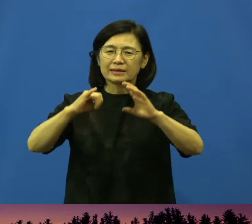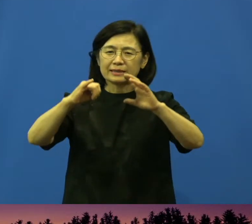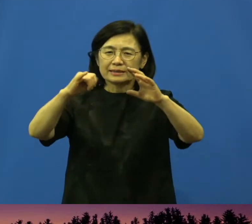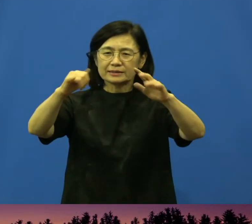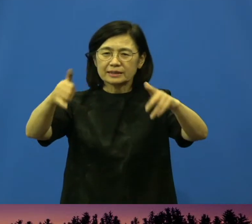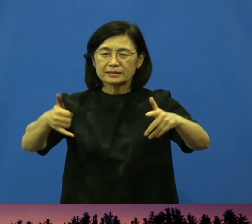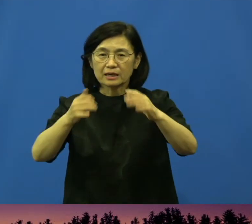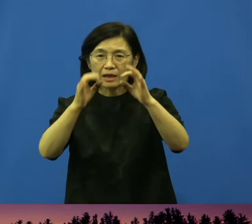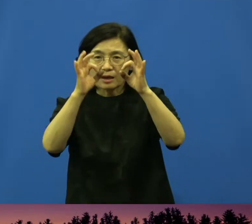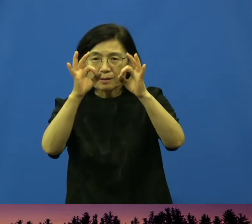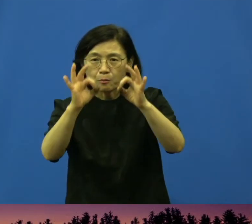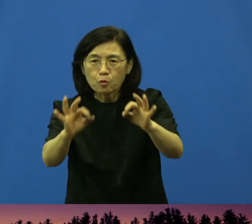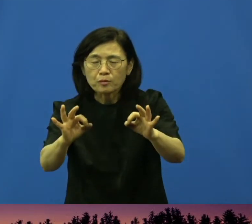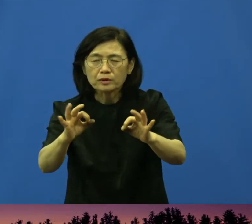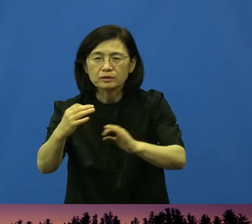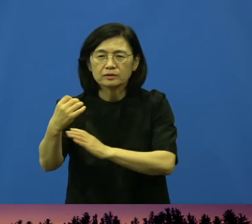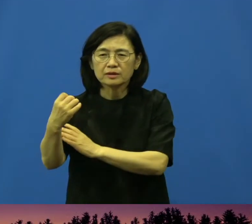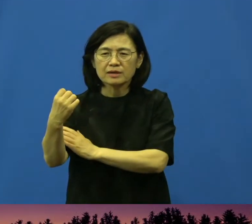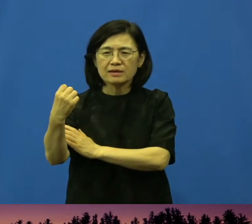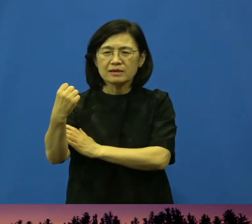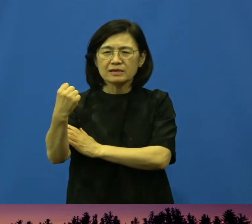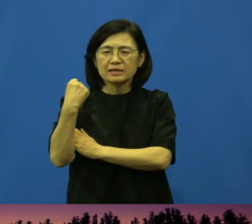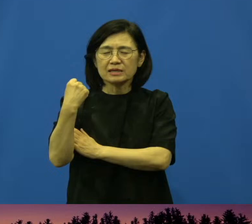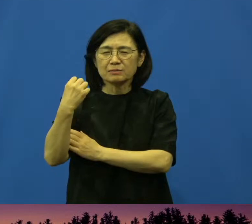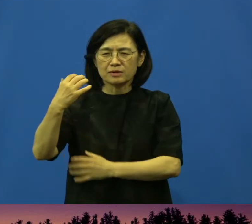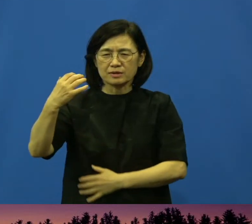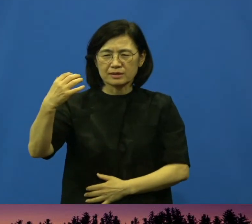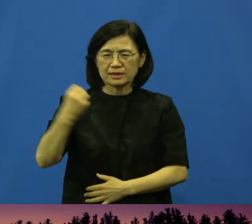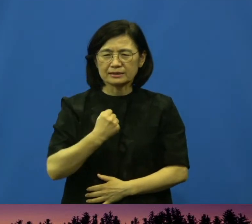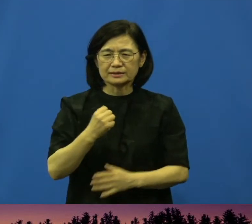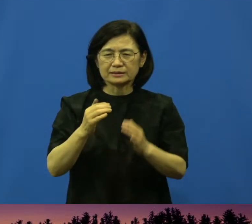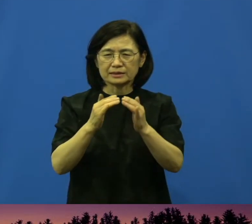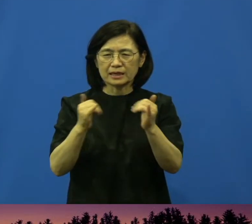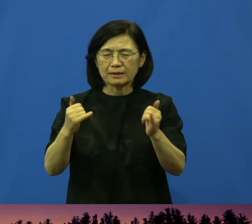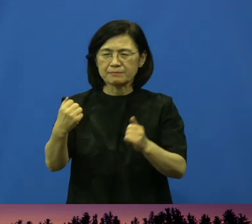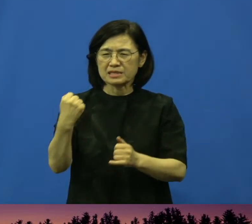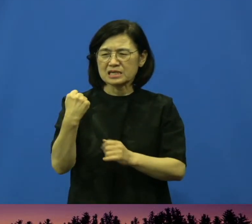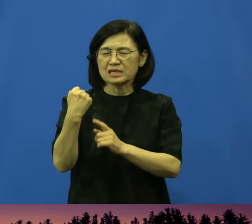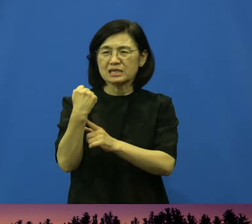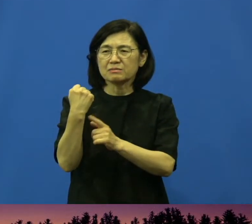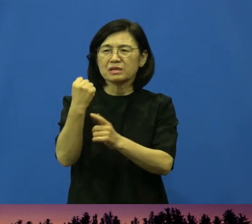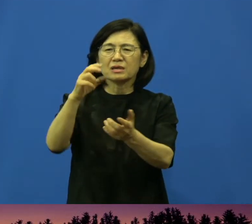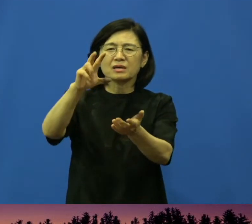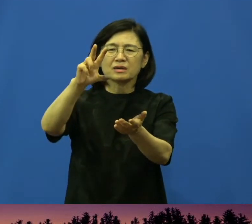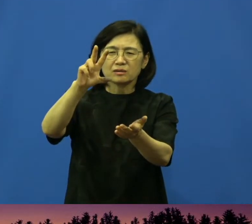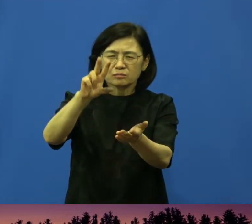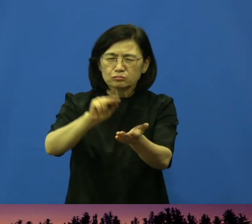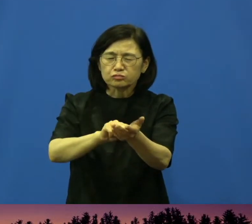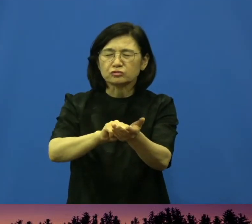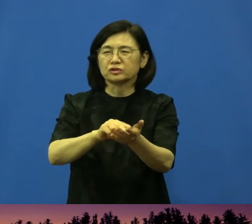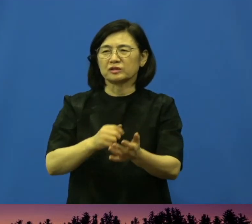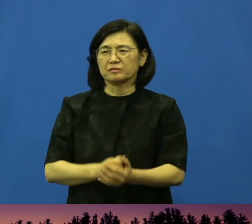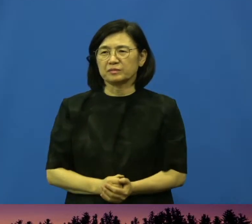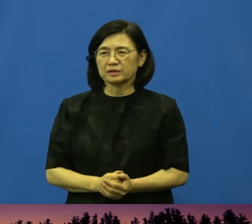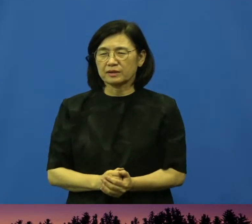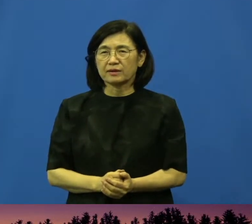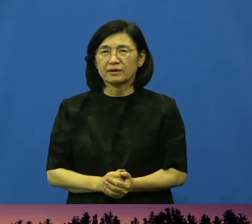힘을 잘 다루지 못한다는 거예요, 사람들이. 인간의 태생적 한계예요. 태생적